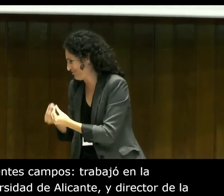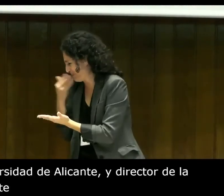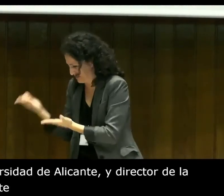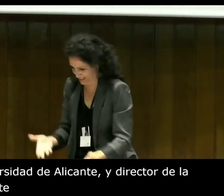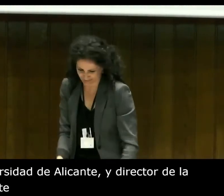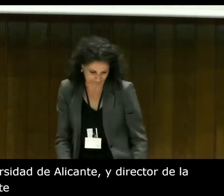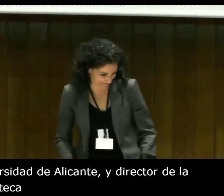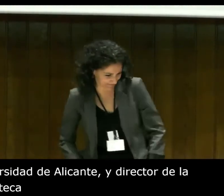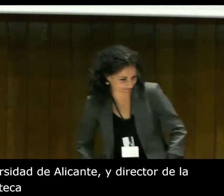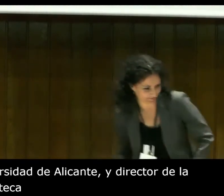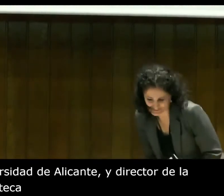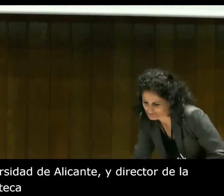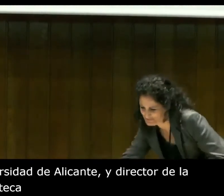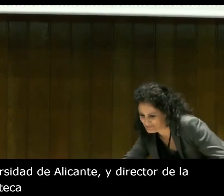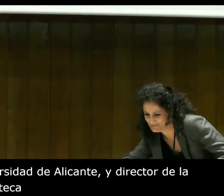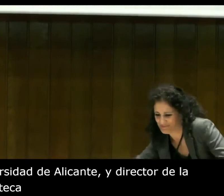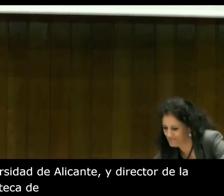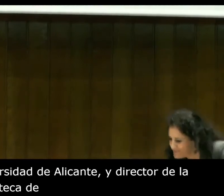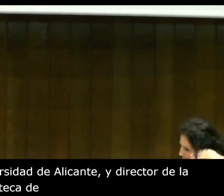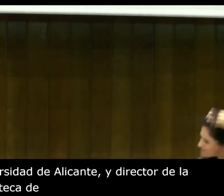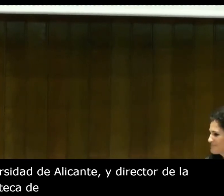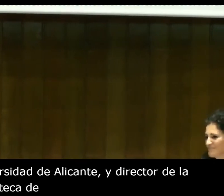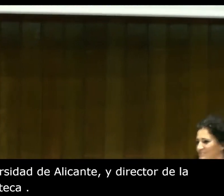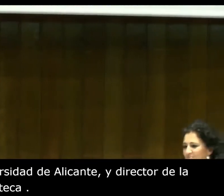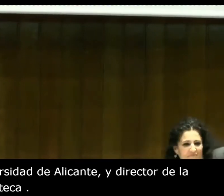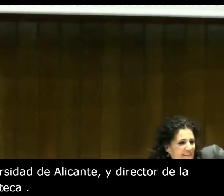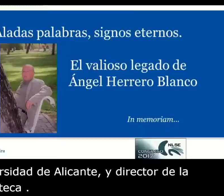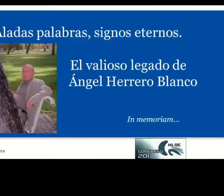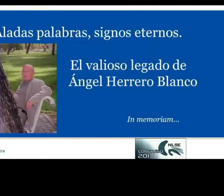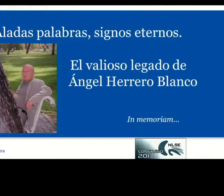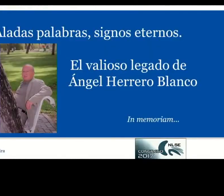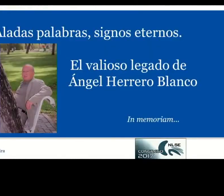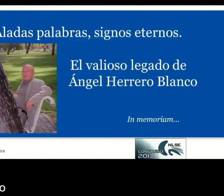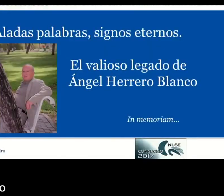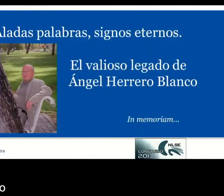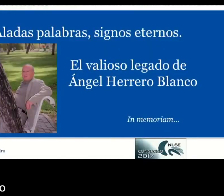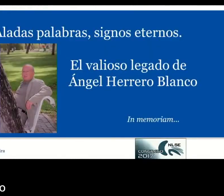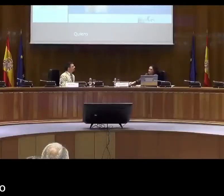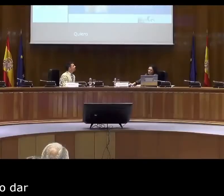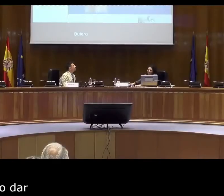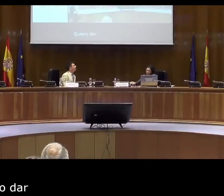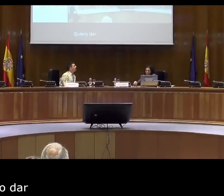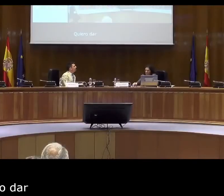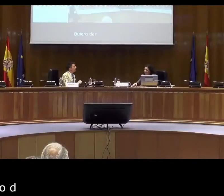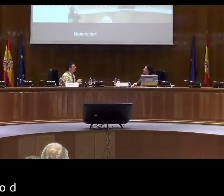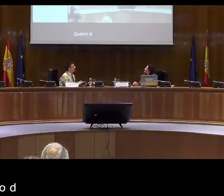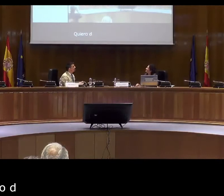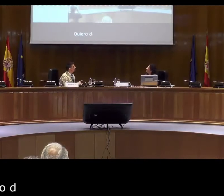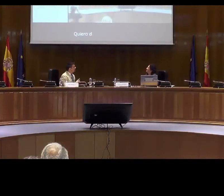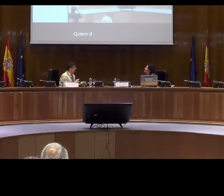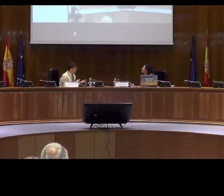todo el tiempo sea para que él pueda transmitirnos su ponencia. Aladas palabras, signos eternos. Cuando quieras, Rubén.